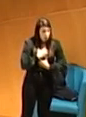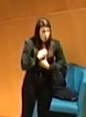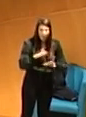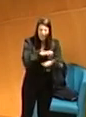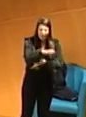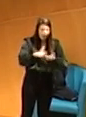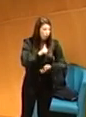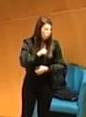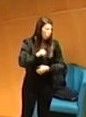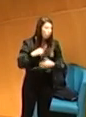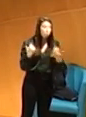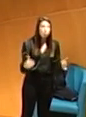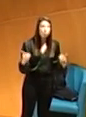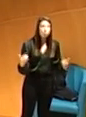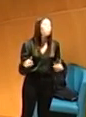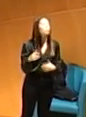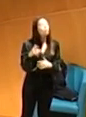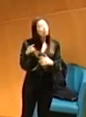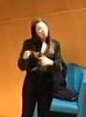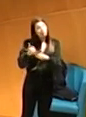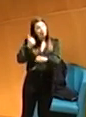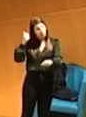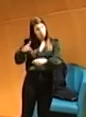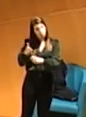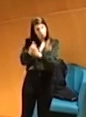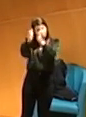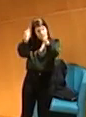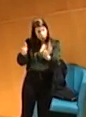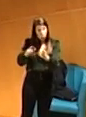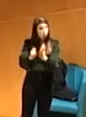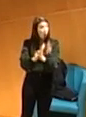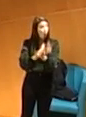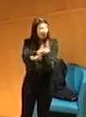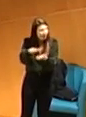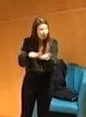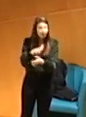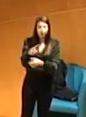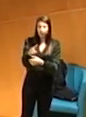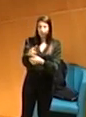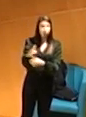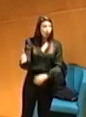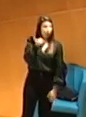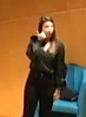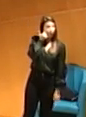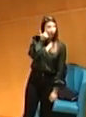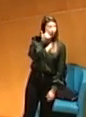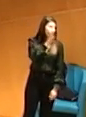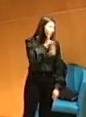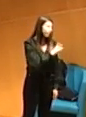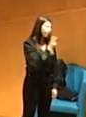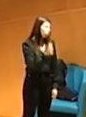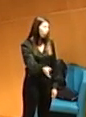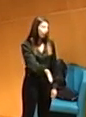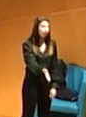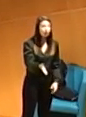séparations. Elle était l'année dernière dans un établissement où à chaque crise d'angoisse, on nous appelait pour qu'on vienne la chercher et il